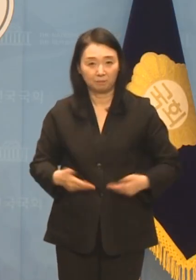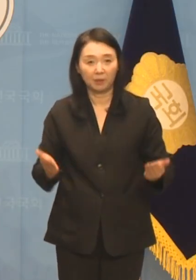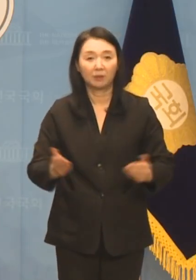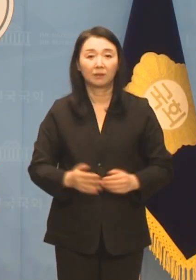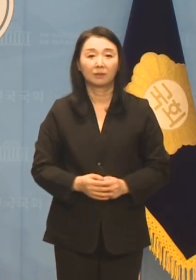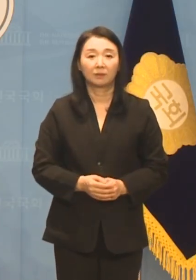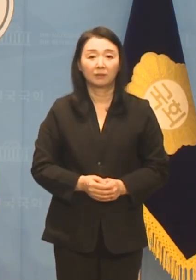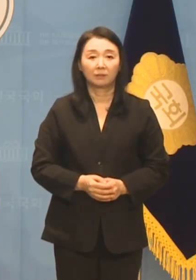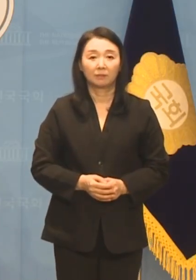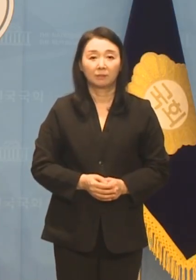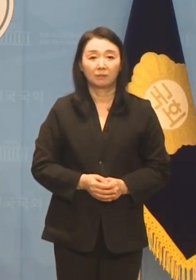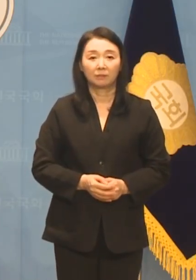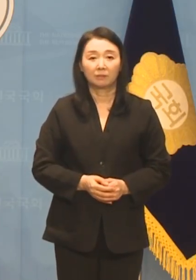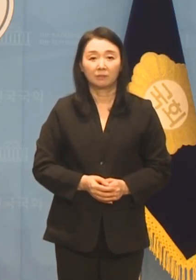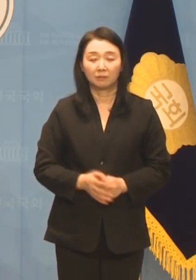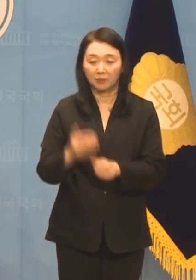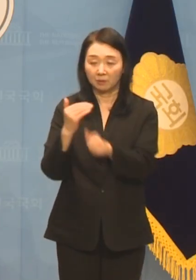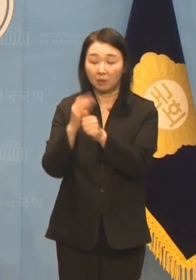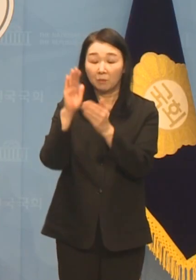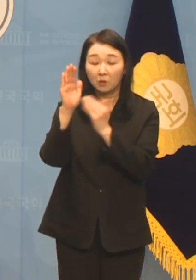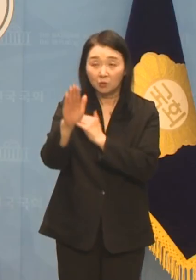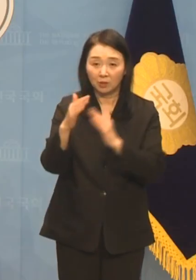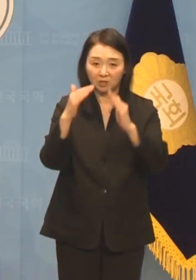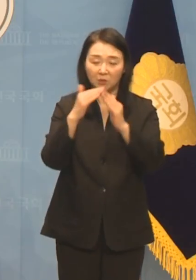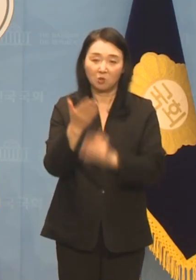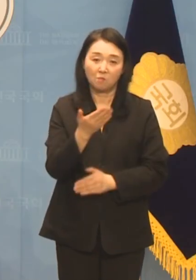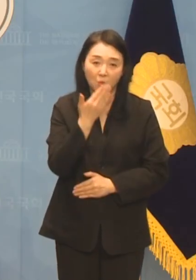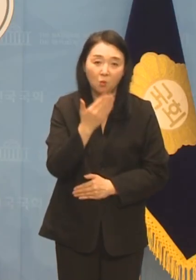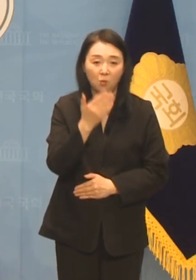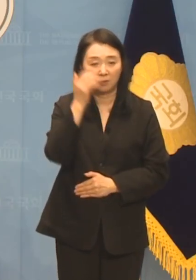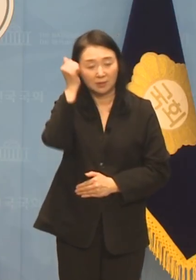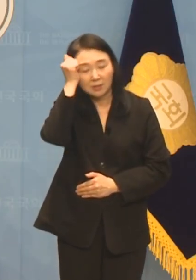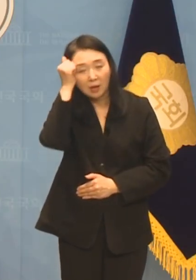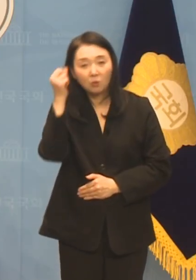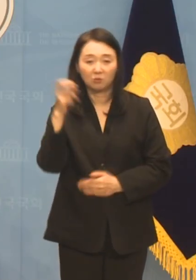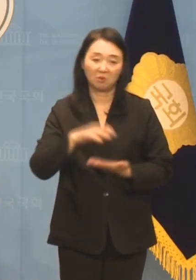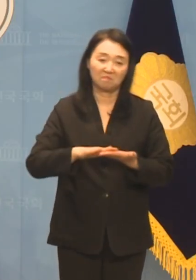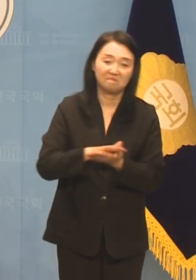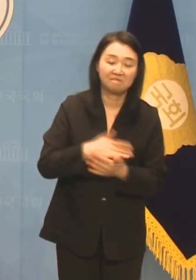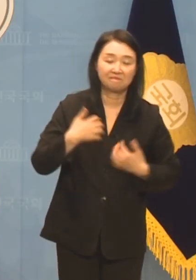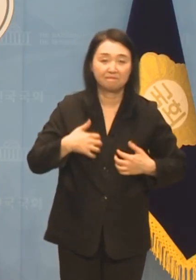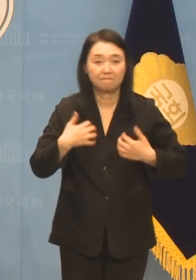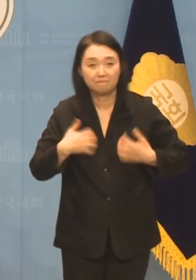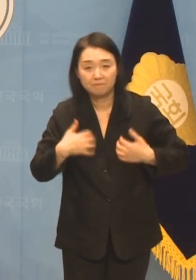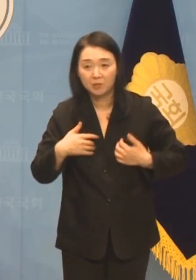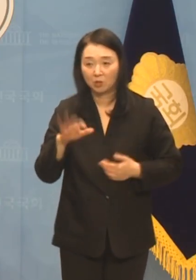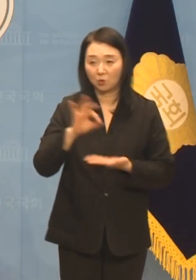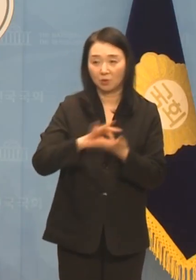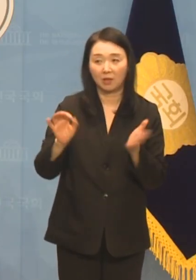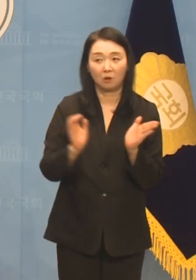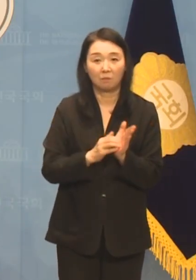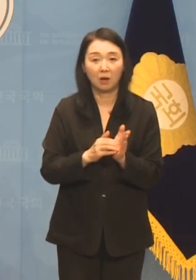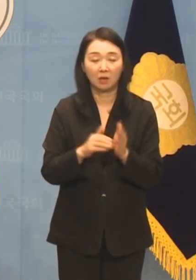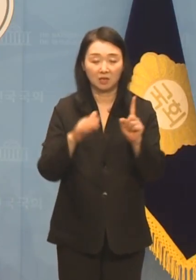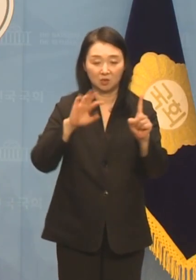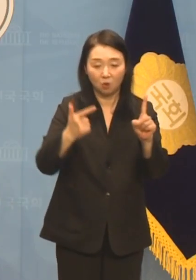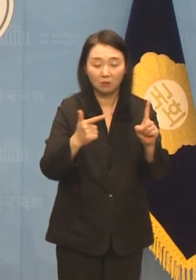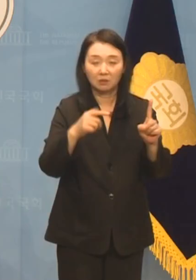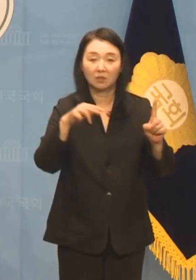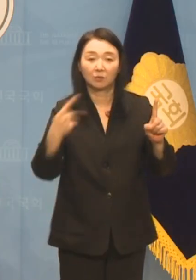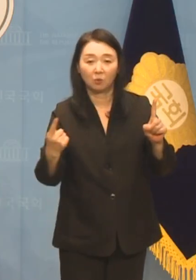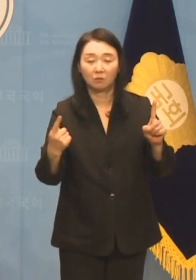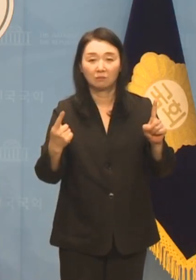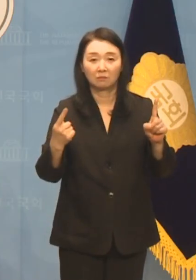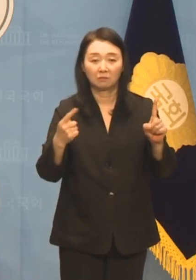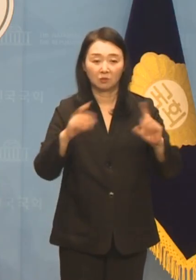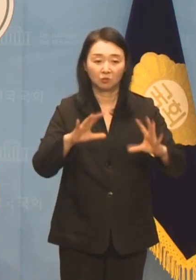없습니다. 파면 이후 간저에서 먹고 자고 즐기며 소요된 비용 중 단 1원이라도 국가